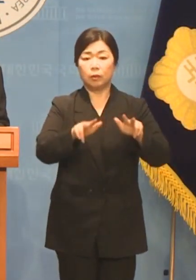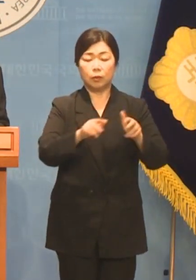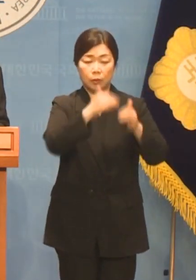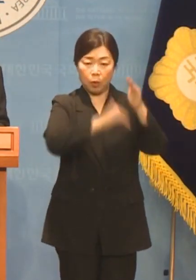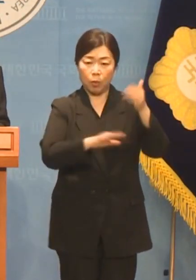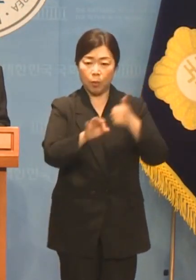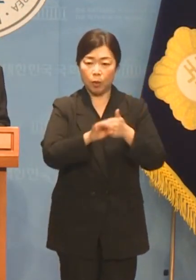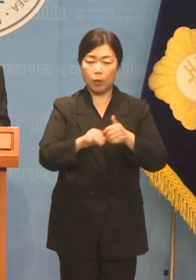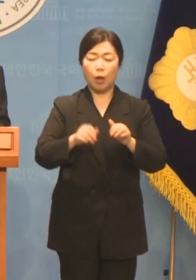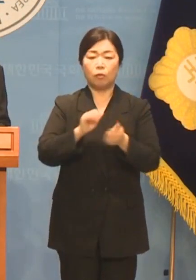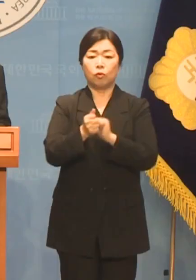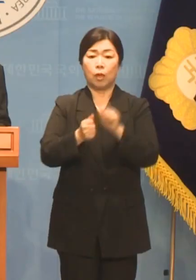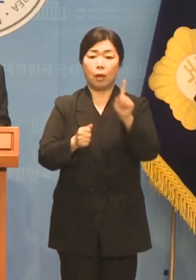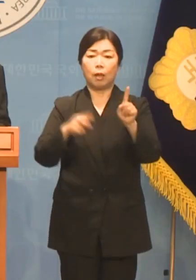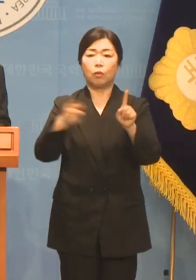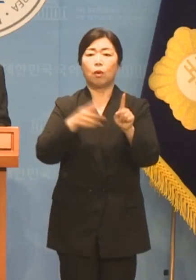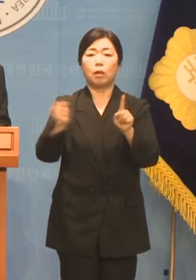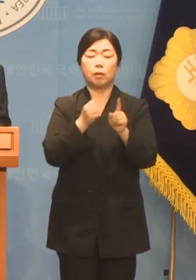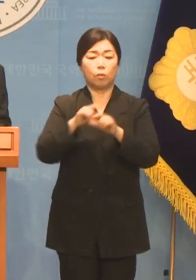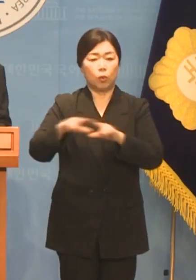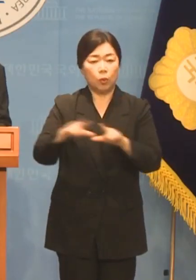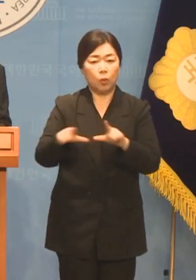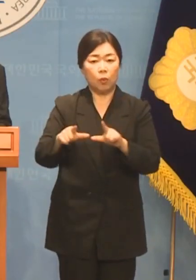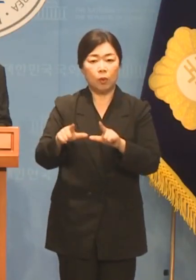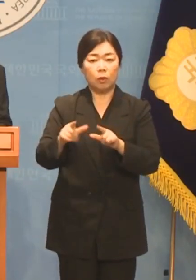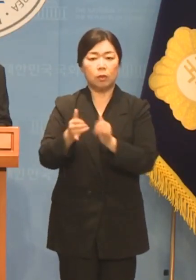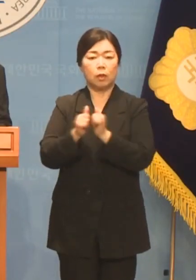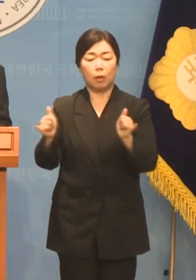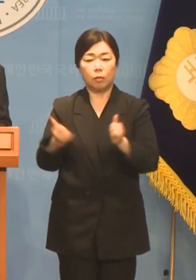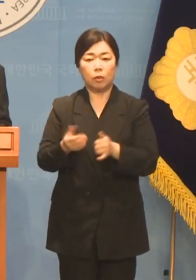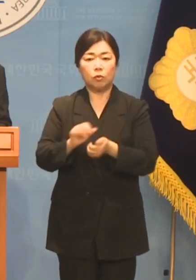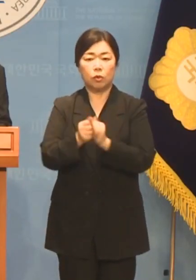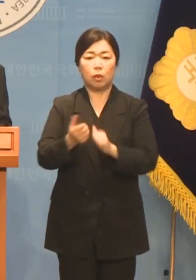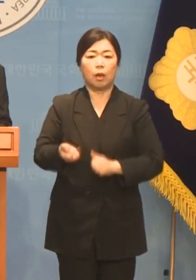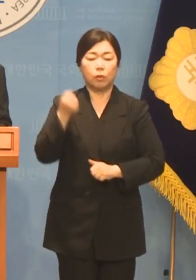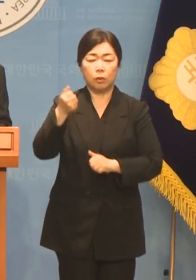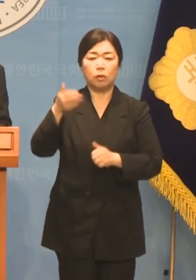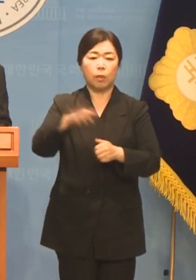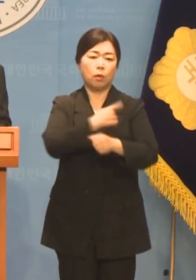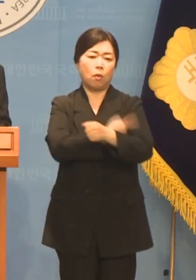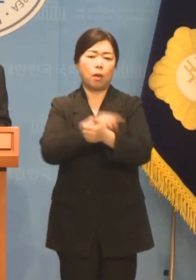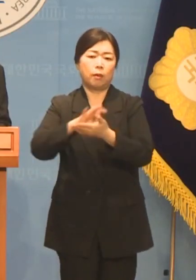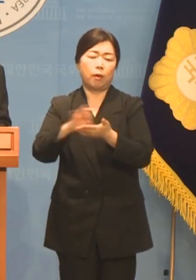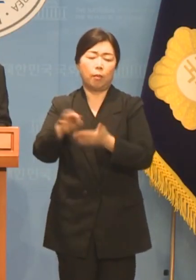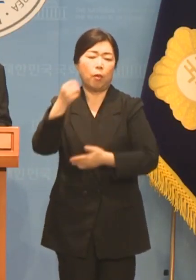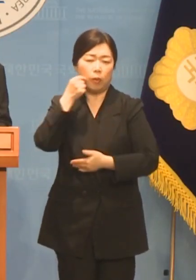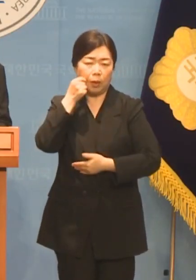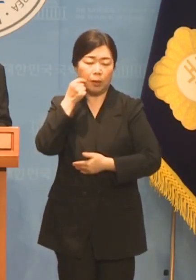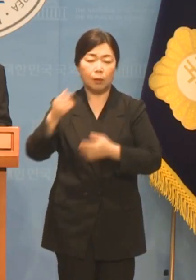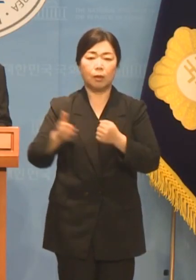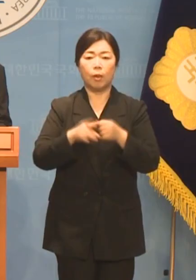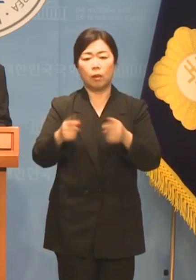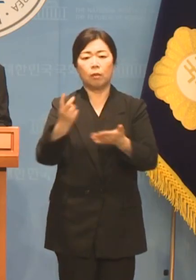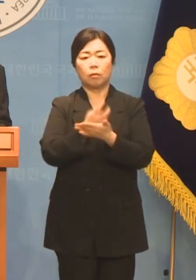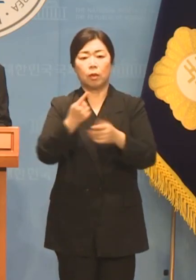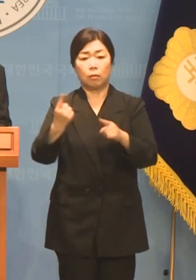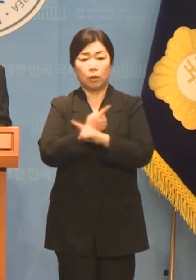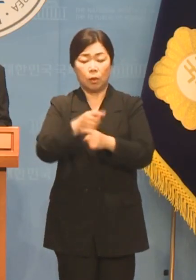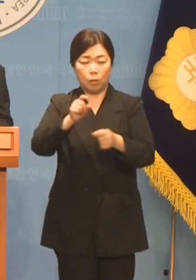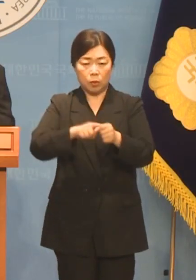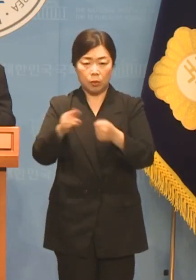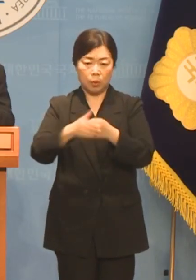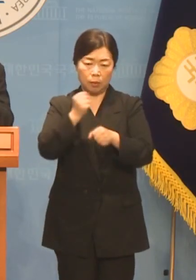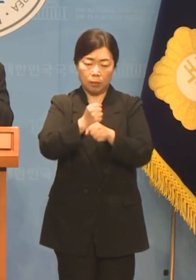경제 전체에도 부정적이라는 터무니없는 주장을 펼쳤지만 안타깝게도 이 법안은 지난 4월 17일